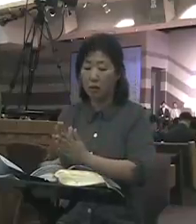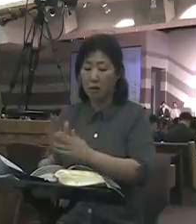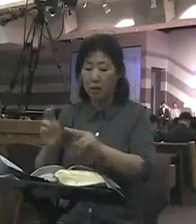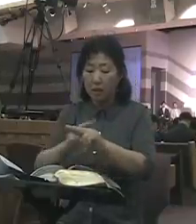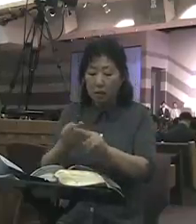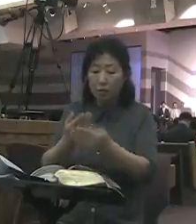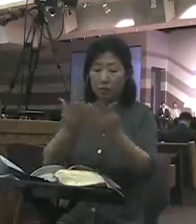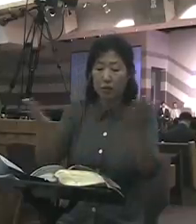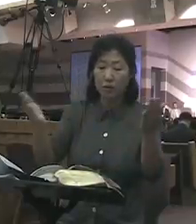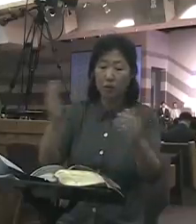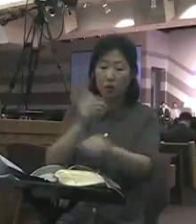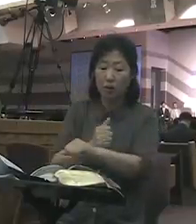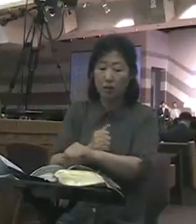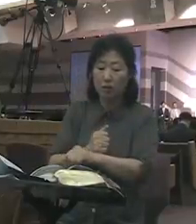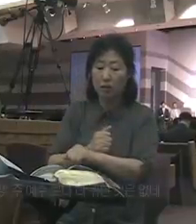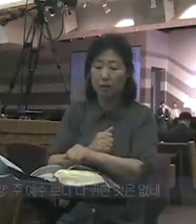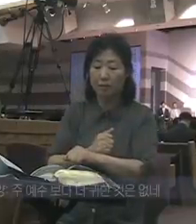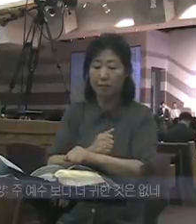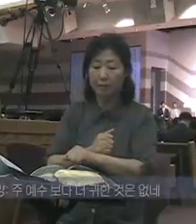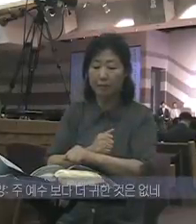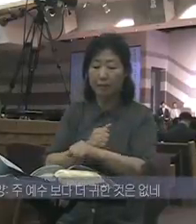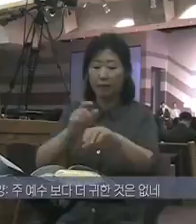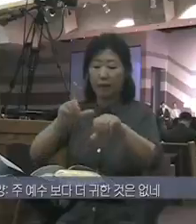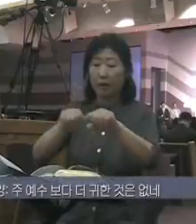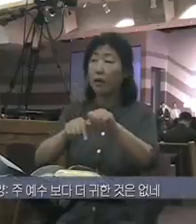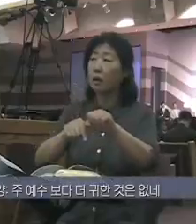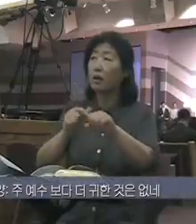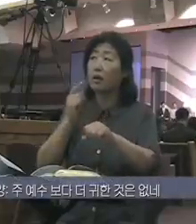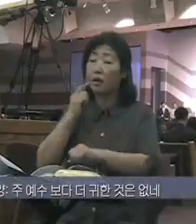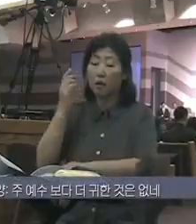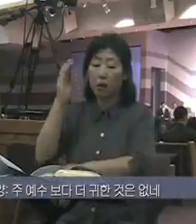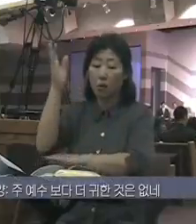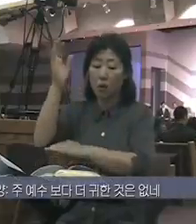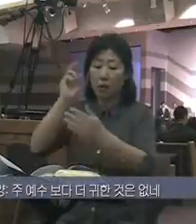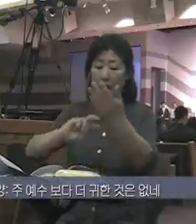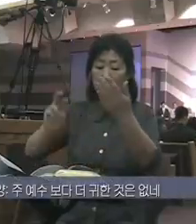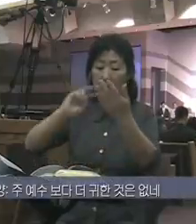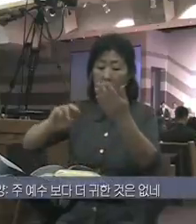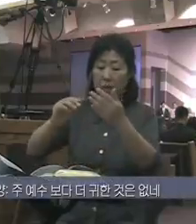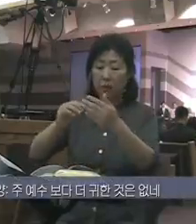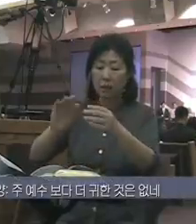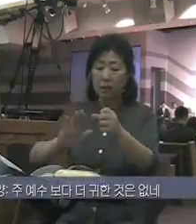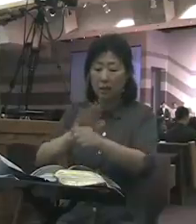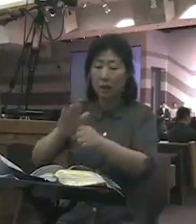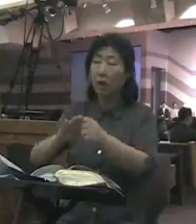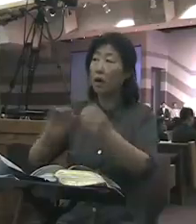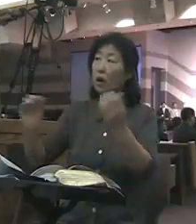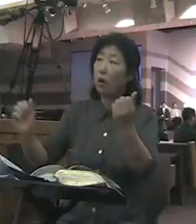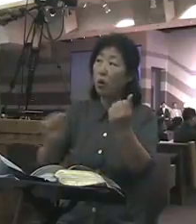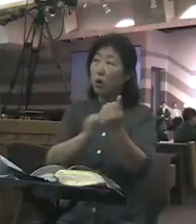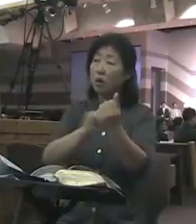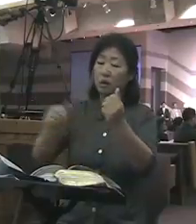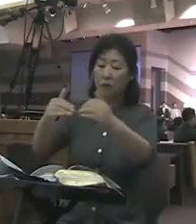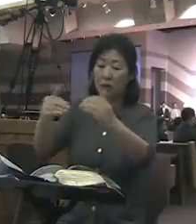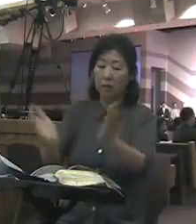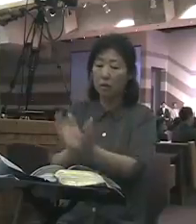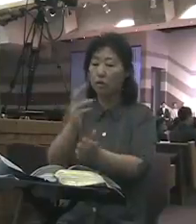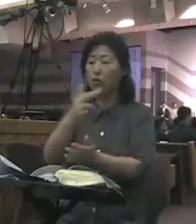하겠습니다. 이 시간 3부 영광 찬양대와 사랑 오케스트라에서 주 예수보다 더 귀한